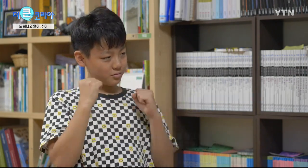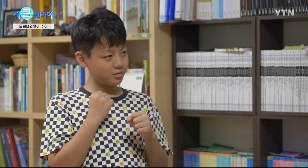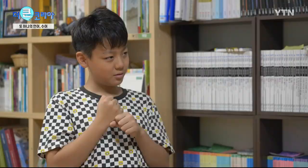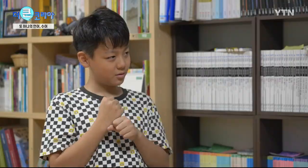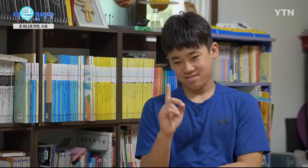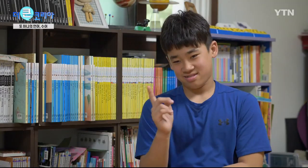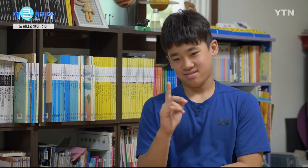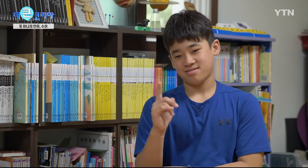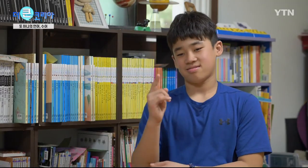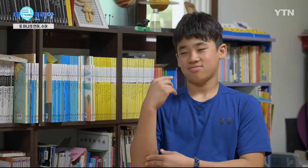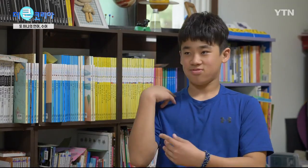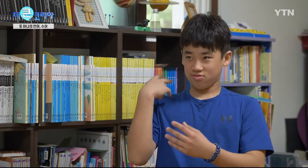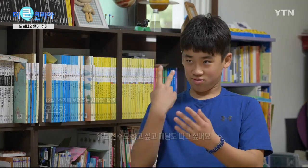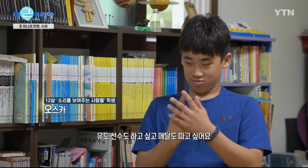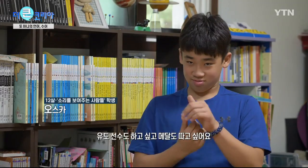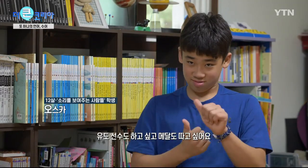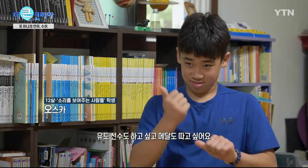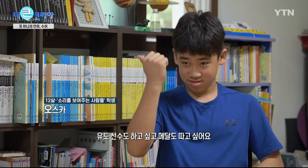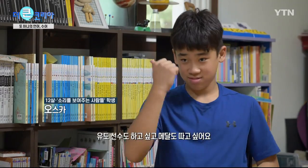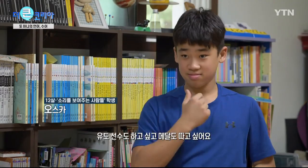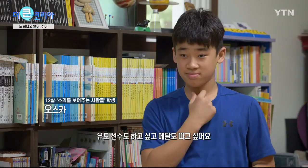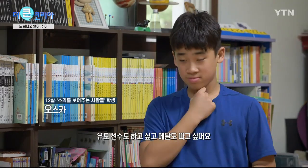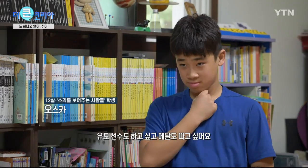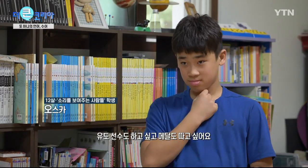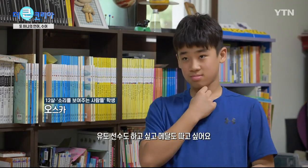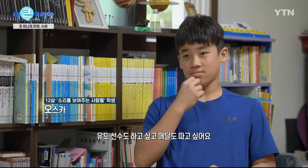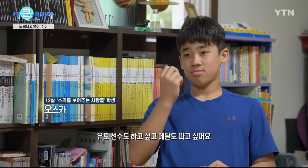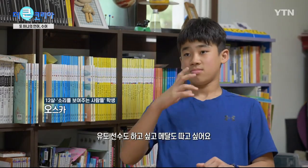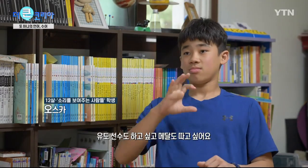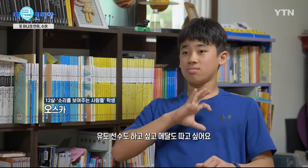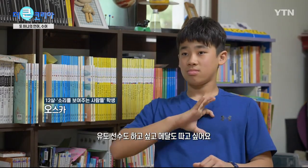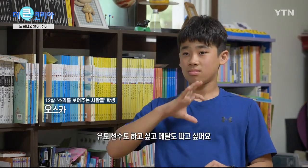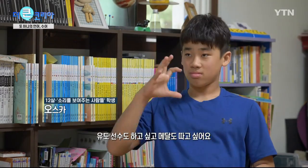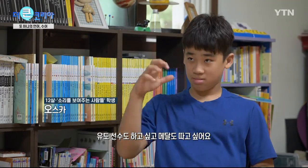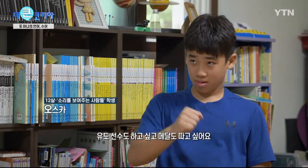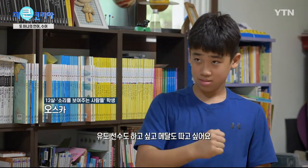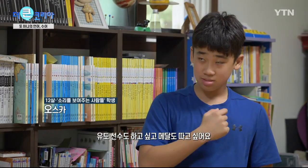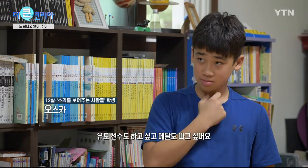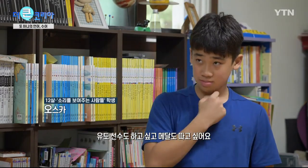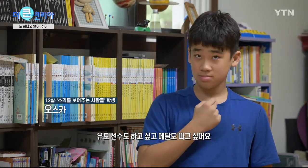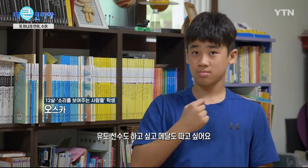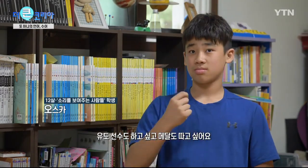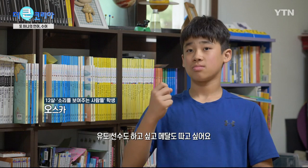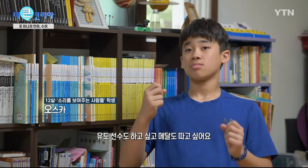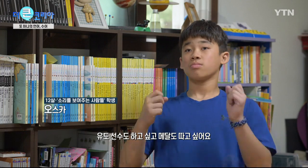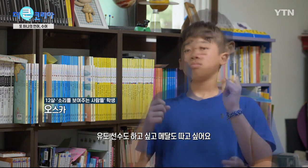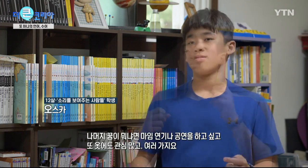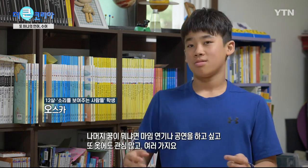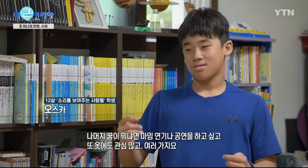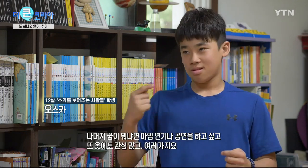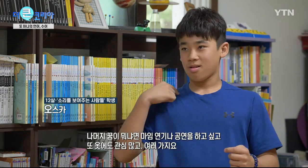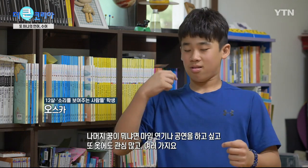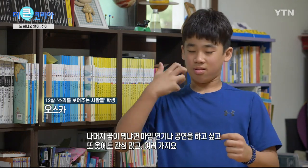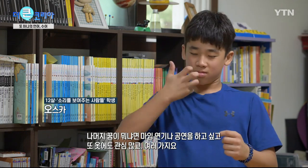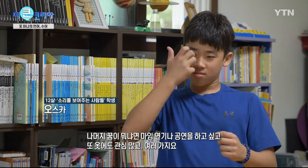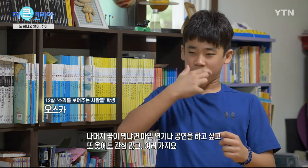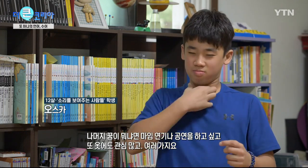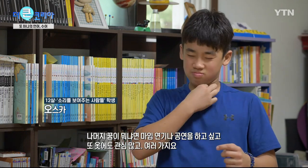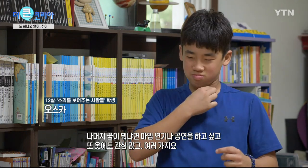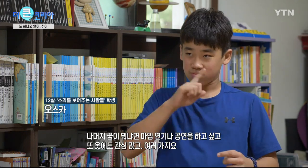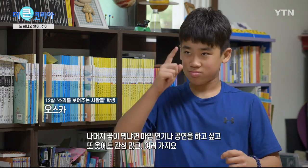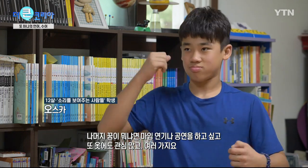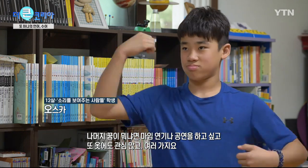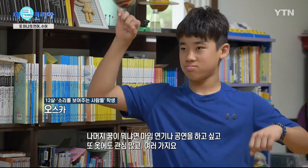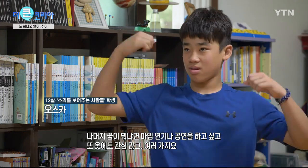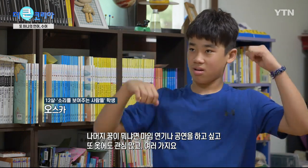싶고 유도 선수도 하고 싶고 메달도 따고 싶어요. 나머지